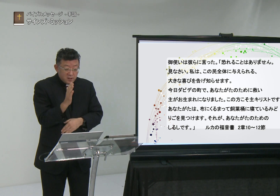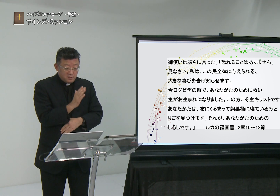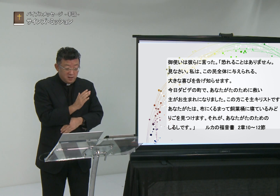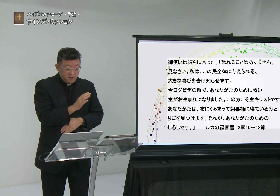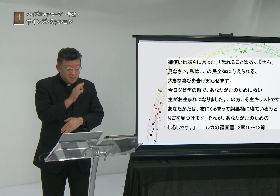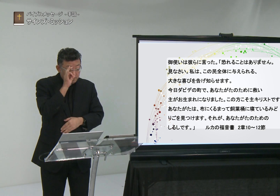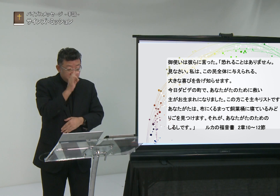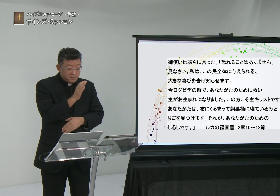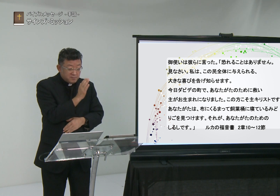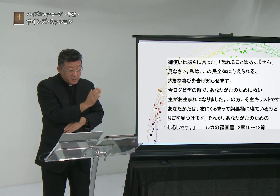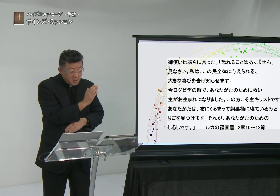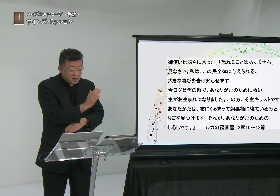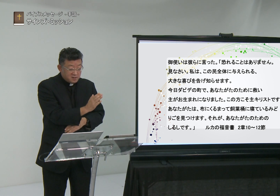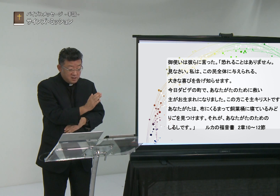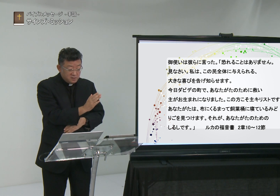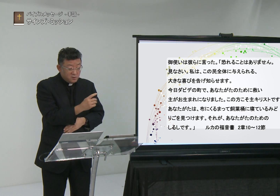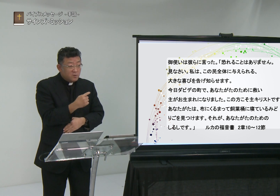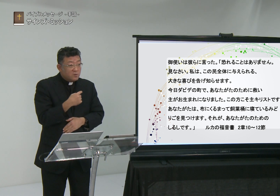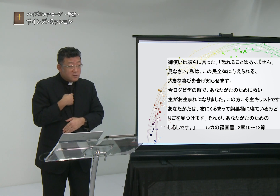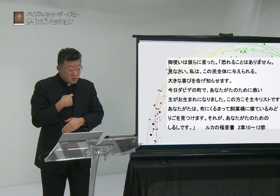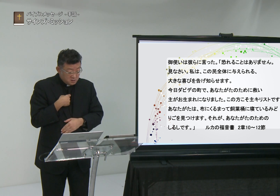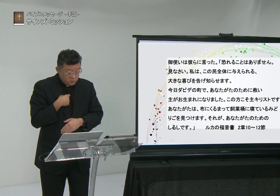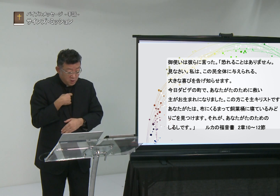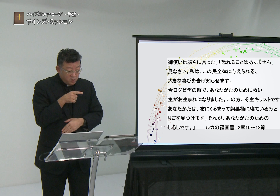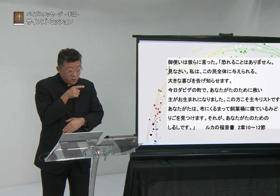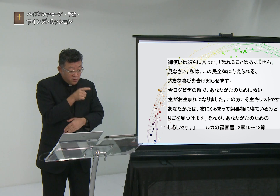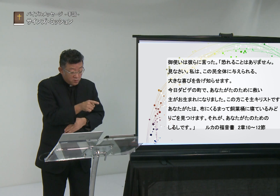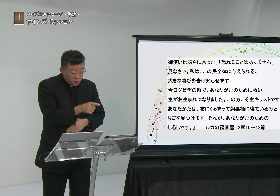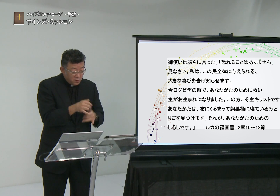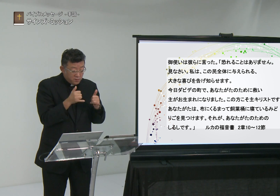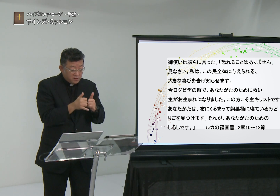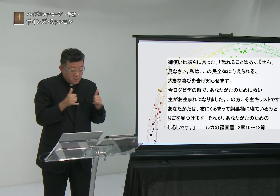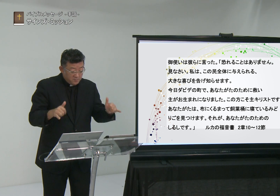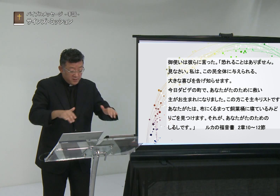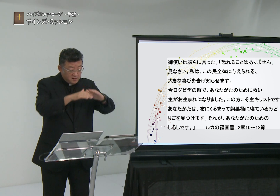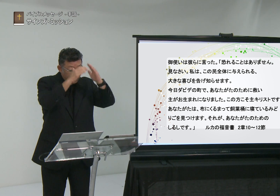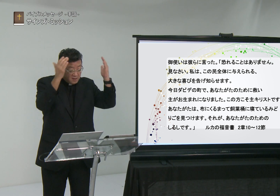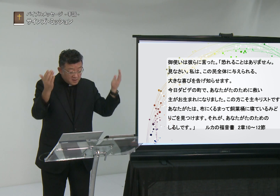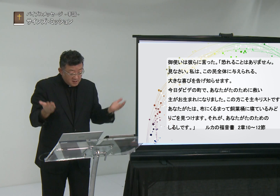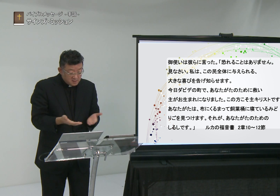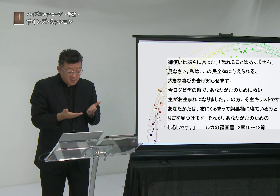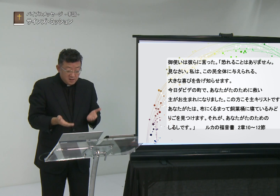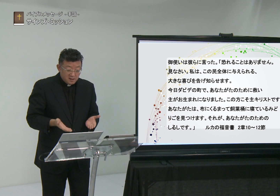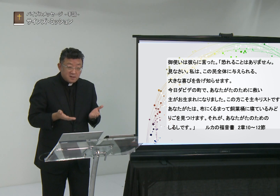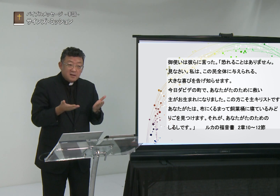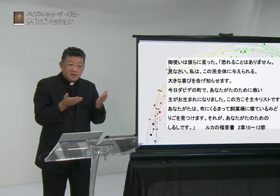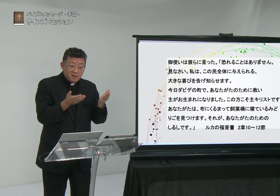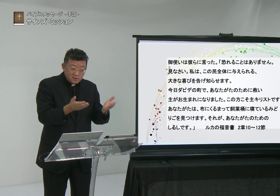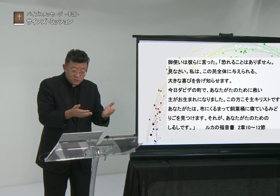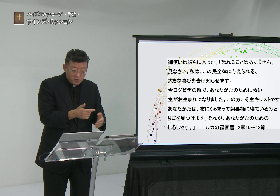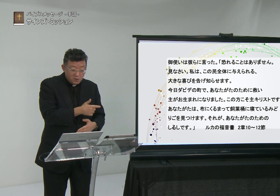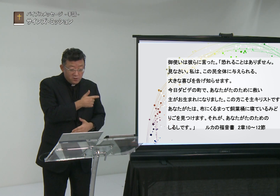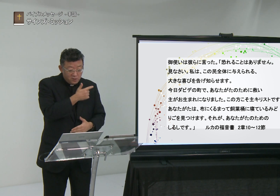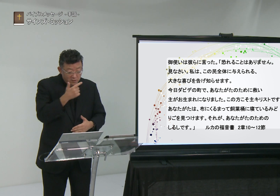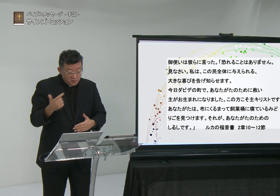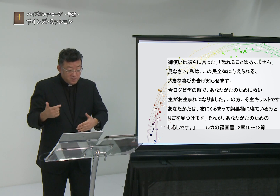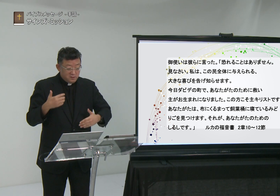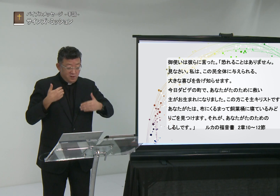恐れることはありませんみなさい私はこのたび全体に与えられる